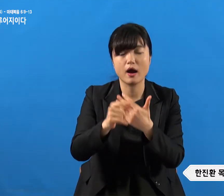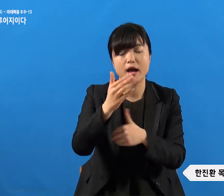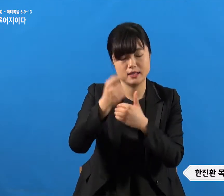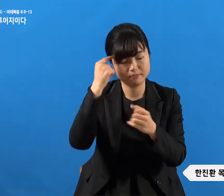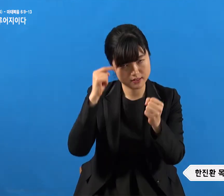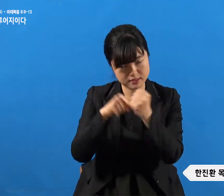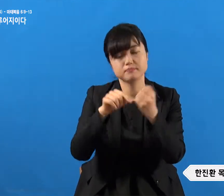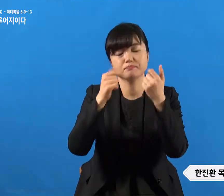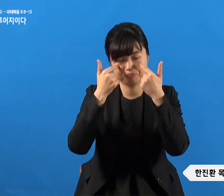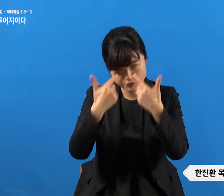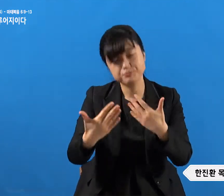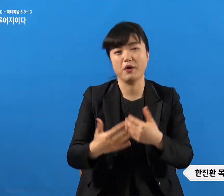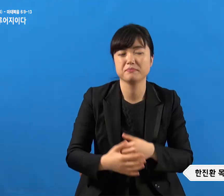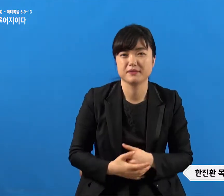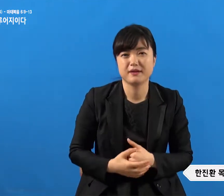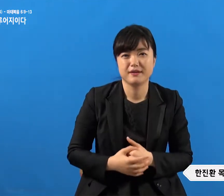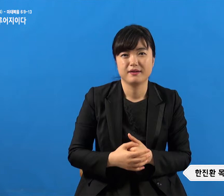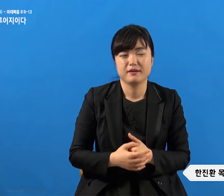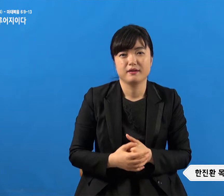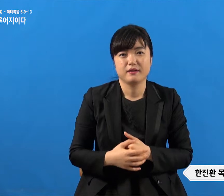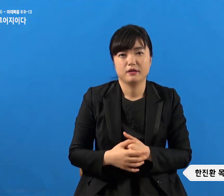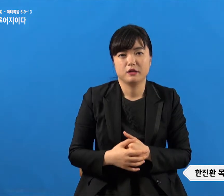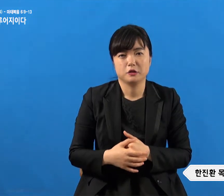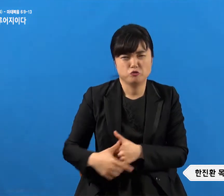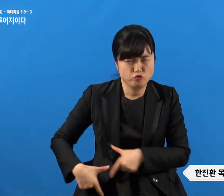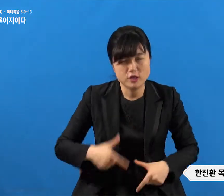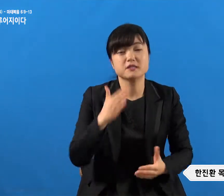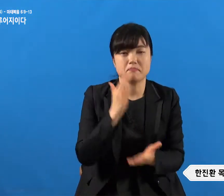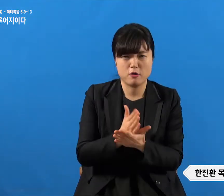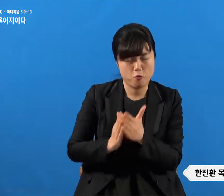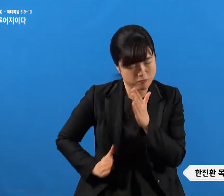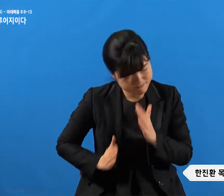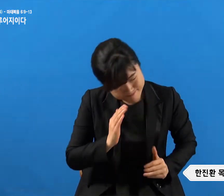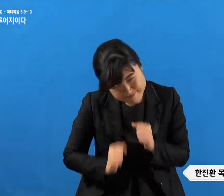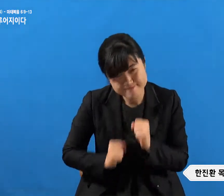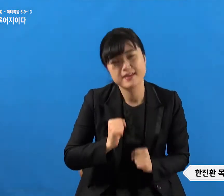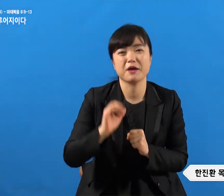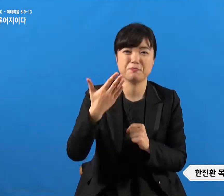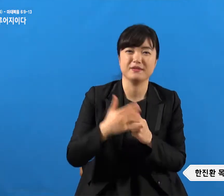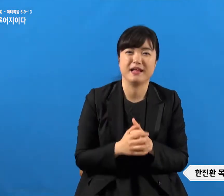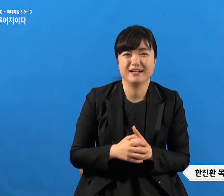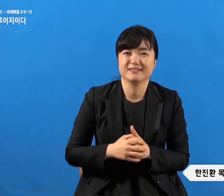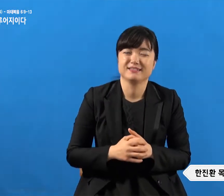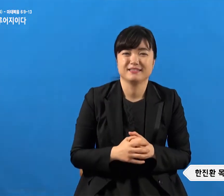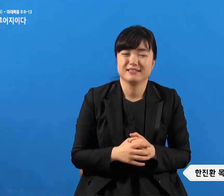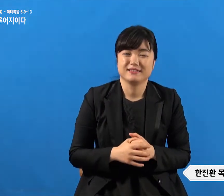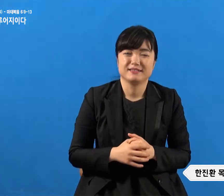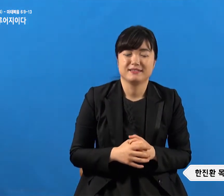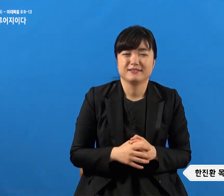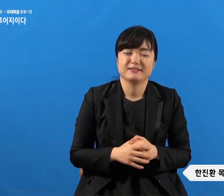하나님의 뜻이 분명합니다. 뒤도 돌아보지 않고 달려가야죠.